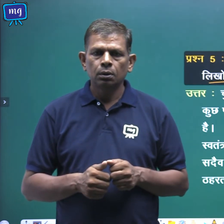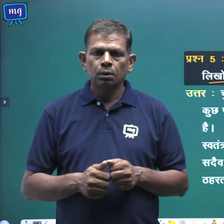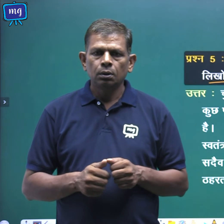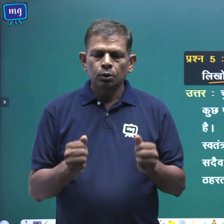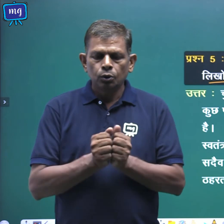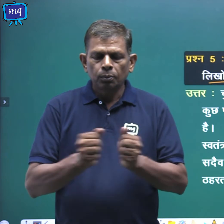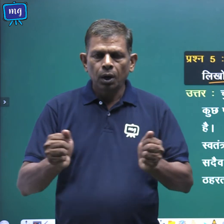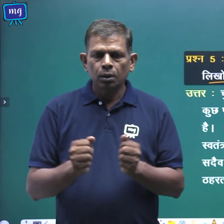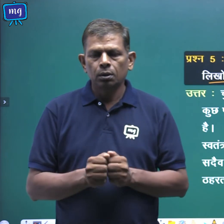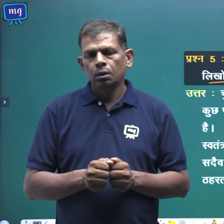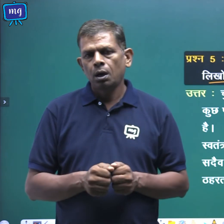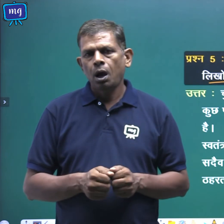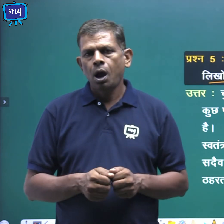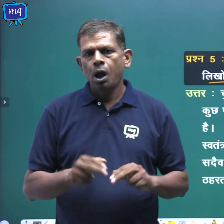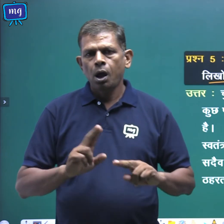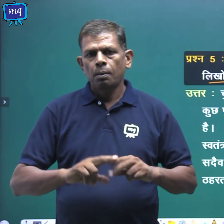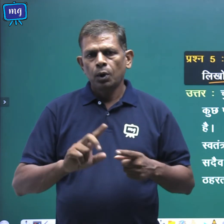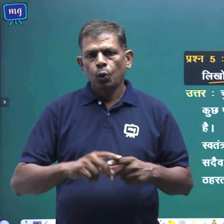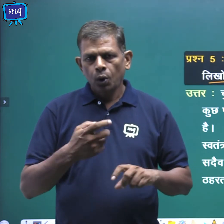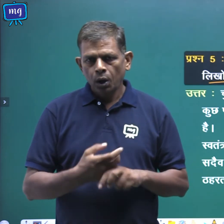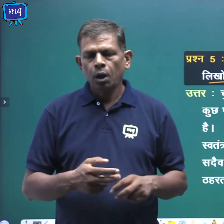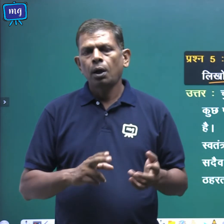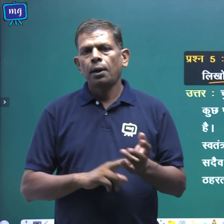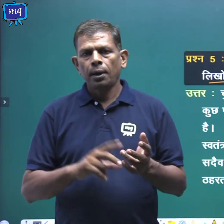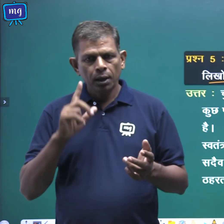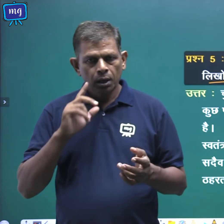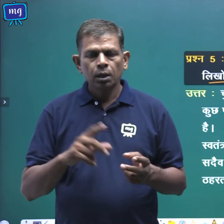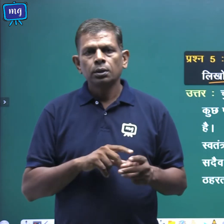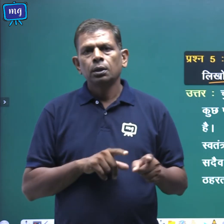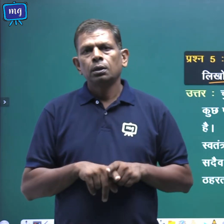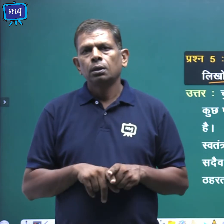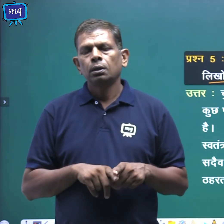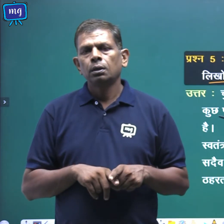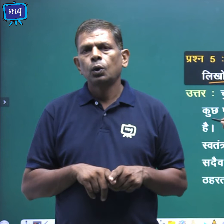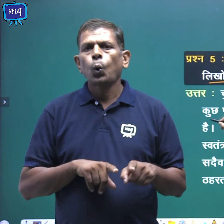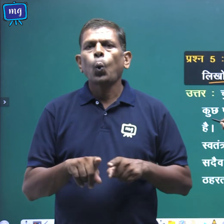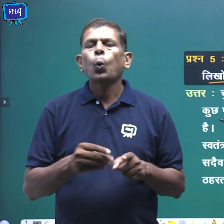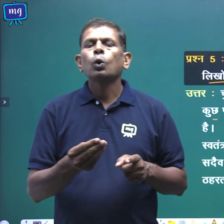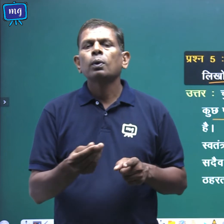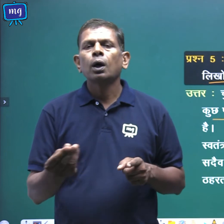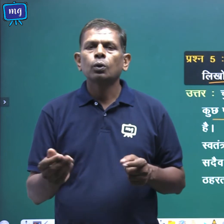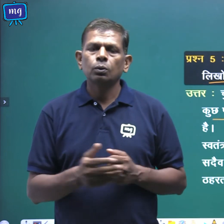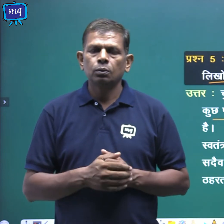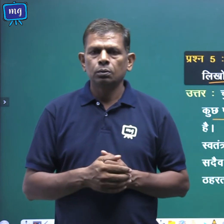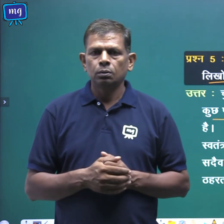चुंबक लोहा, निकेल जैसे कुछ पदार्थों को